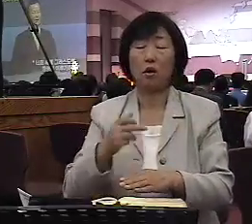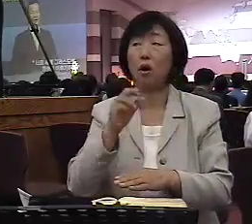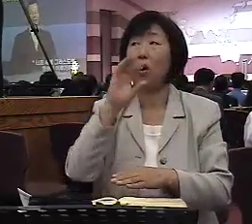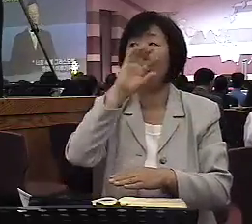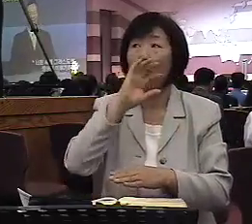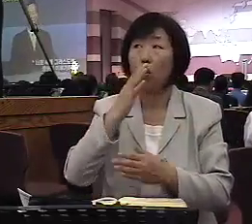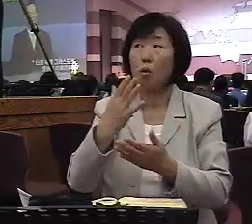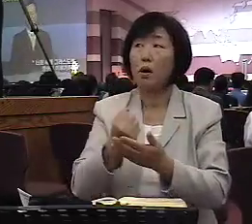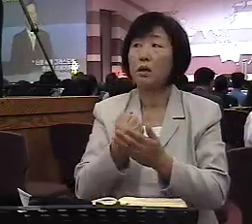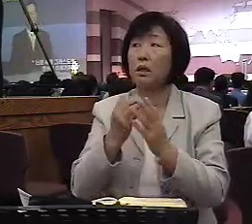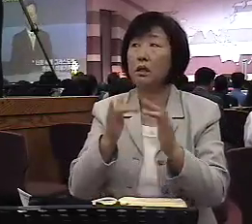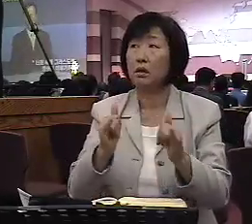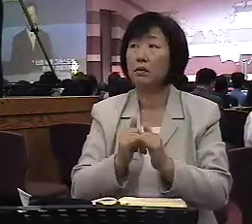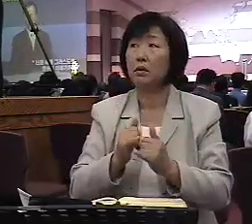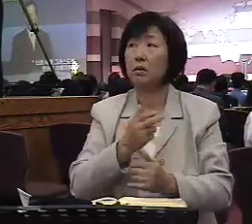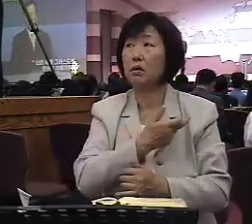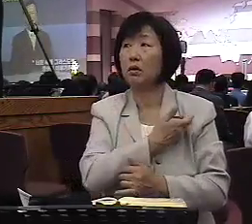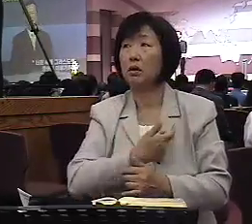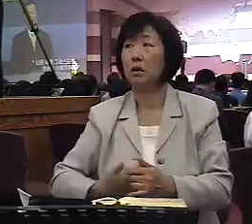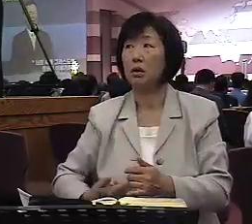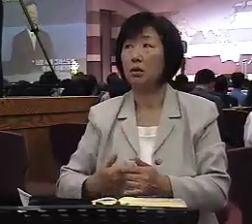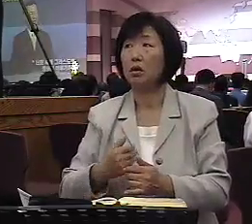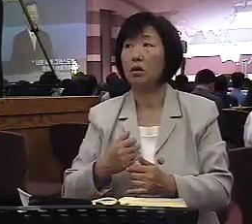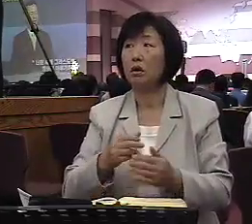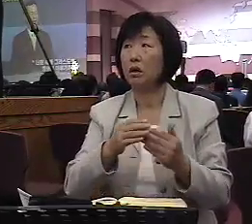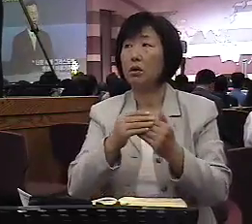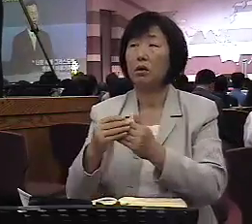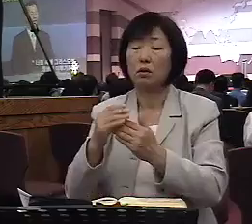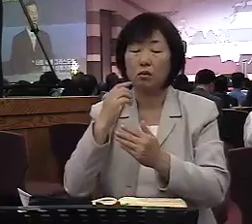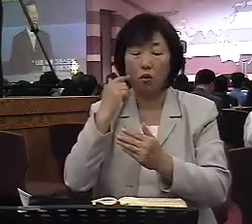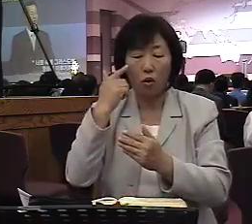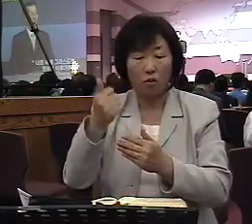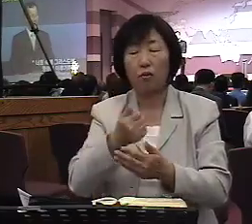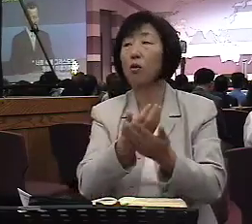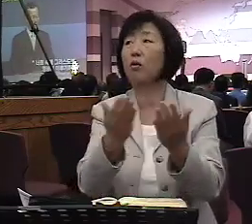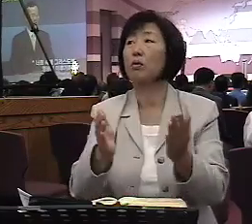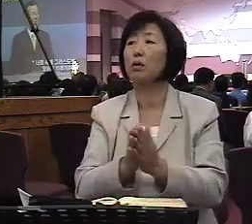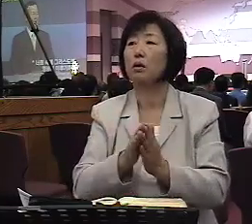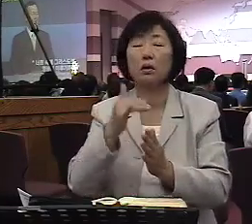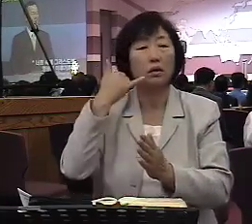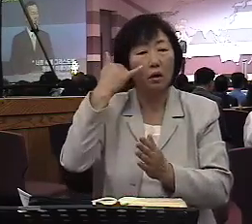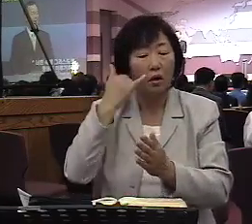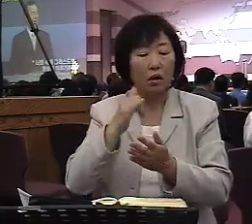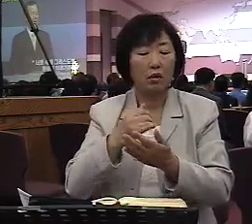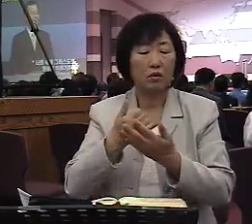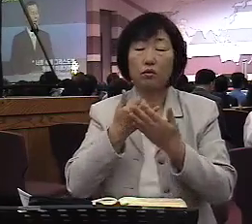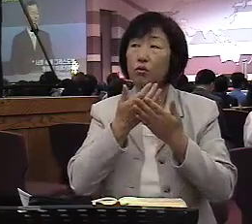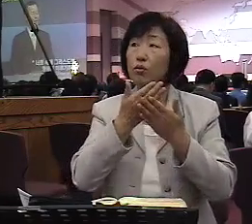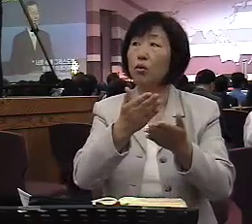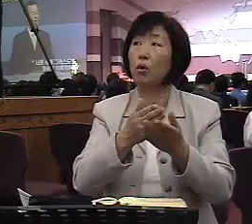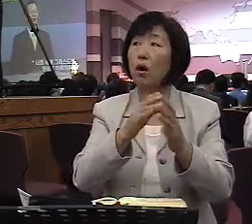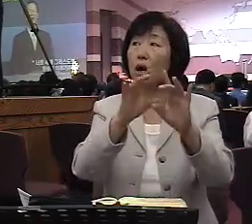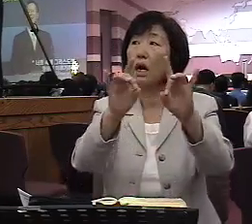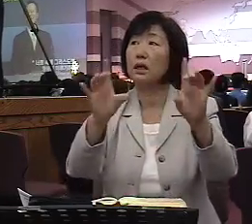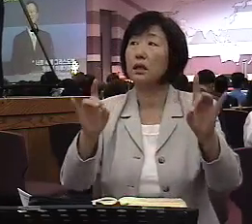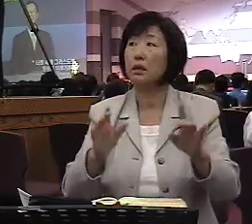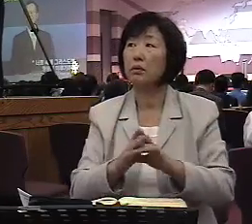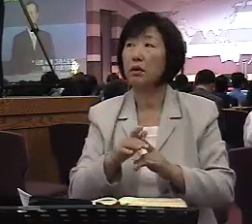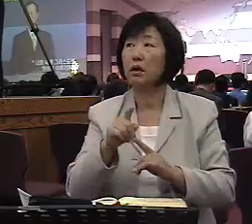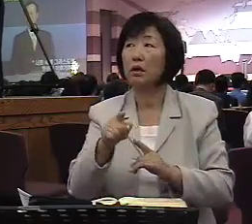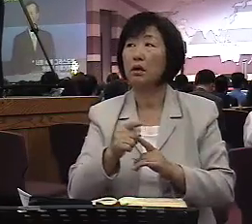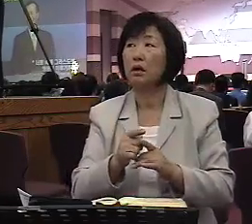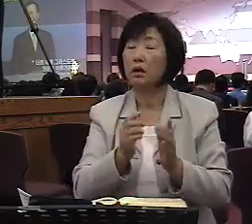분들은 우리 제자 훈련을 인도하시는 목사님들이 여러분들에게 전화를 드리면서 한 분 한 분